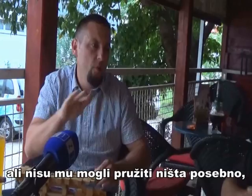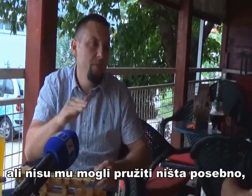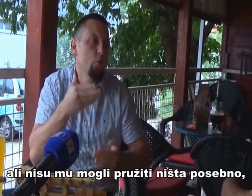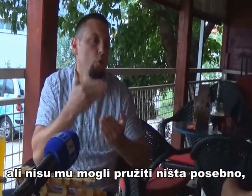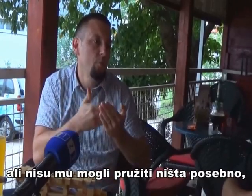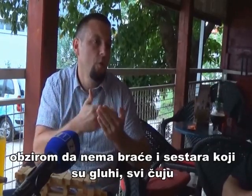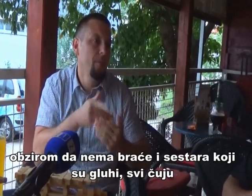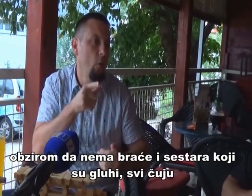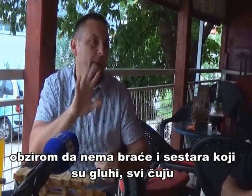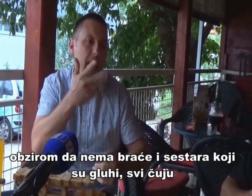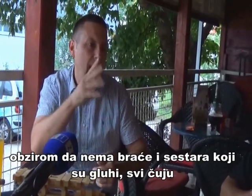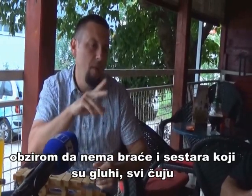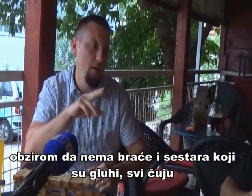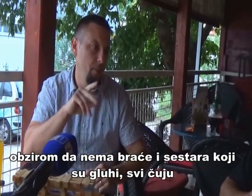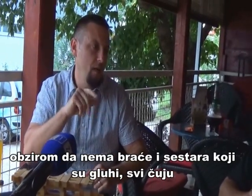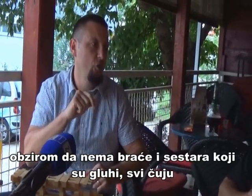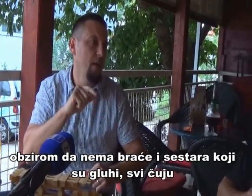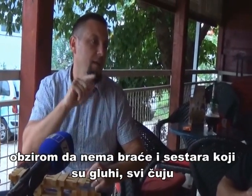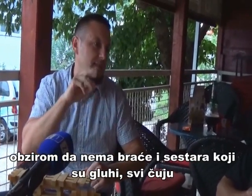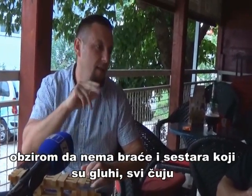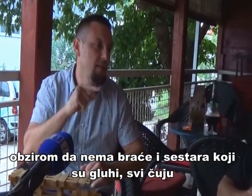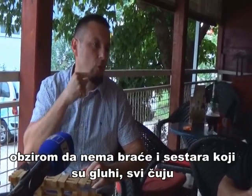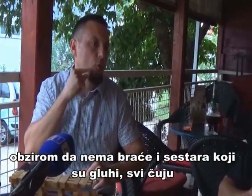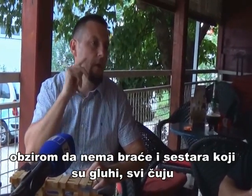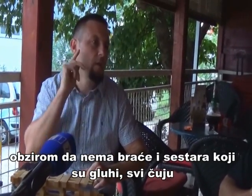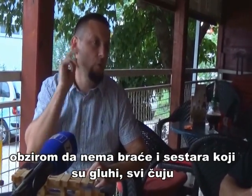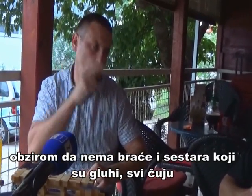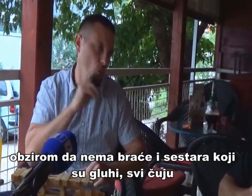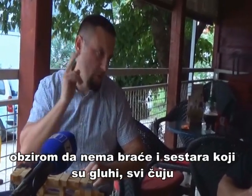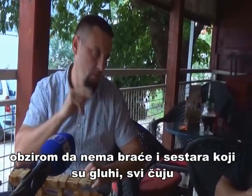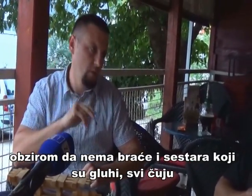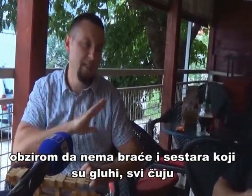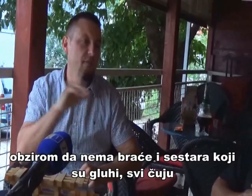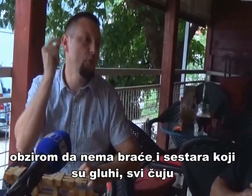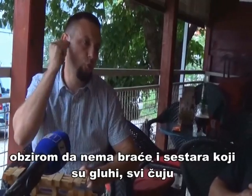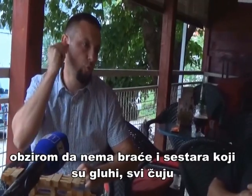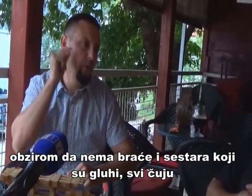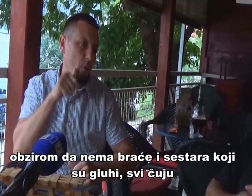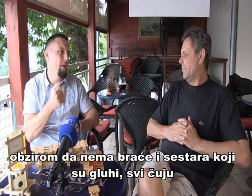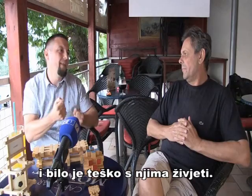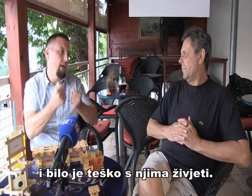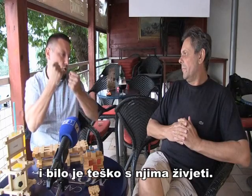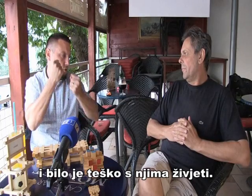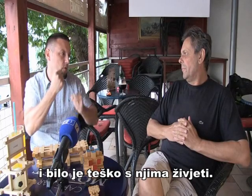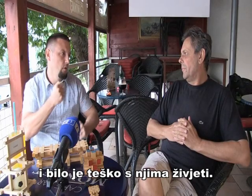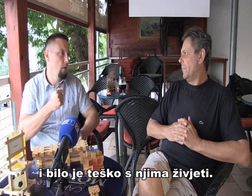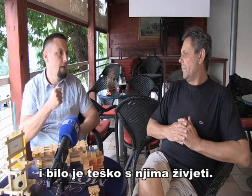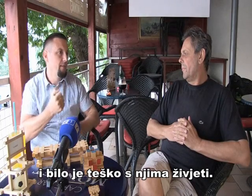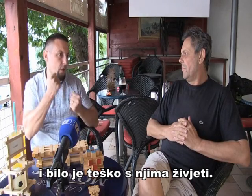posebno, s obzirom da on nema braće i sestre koji su gluhi. Svi čuju i bilo je teško, teško